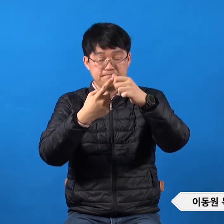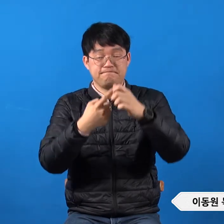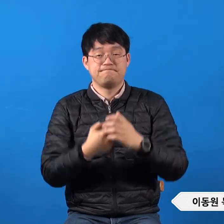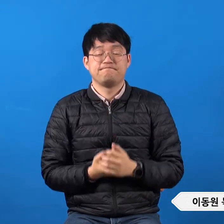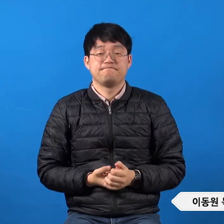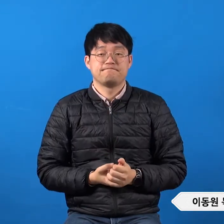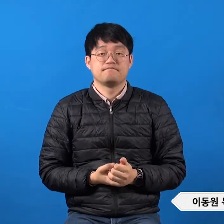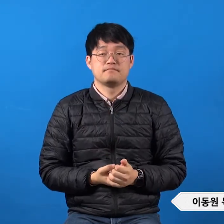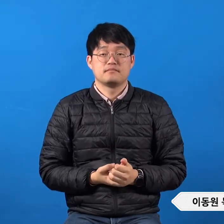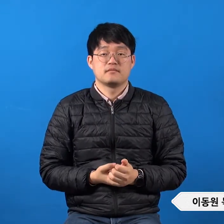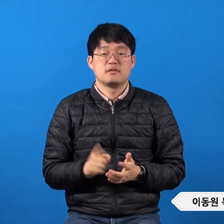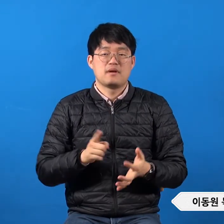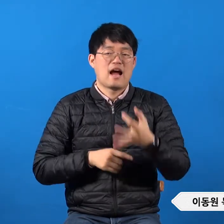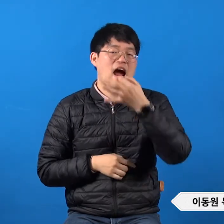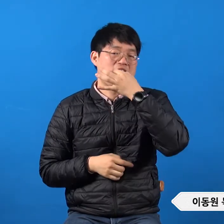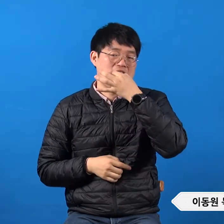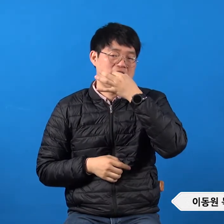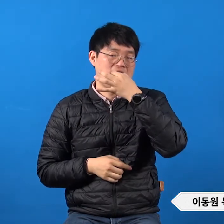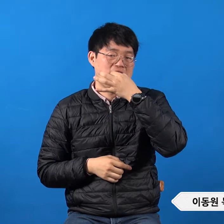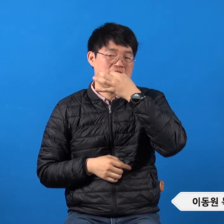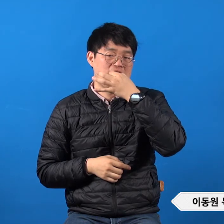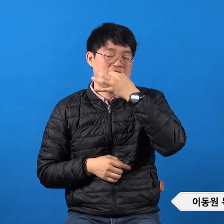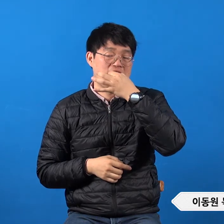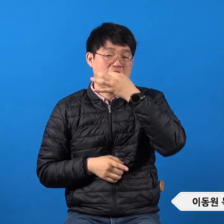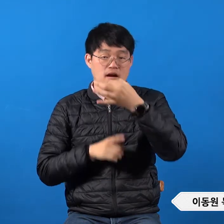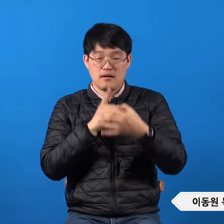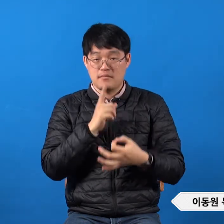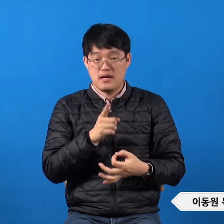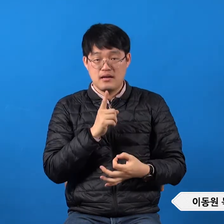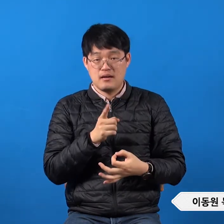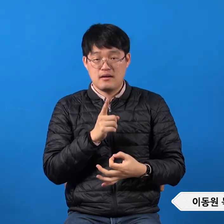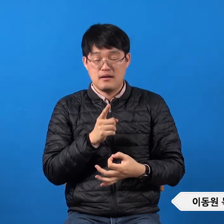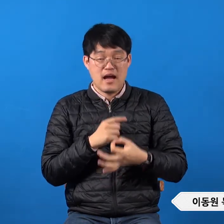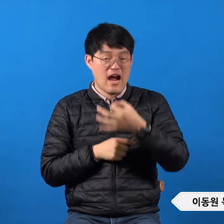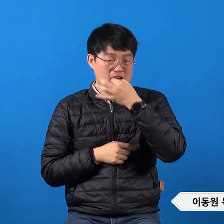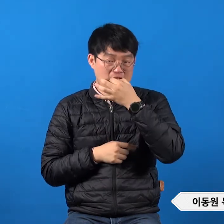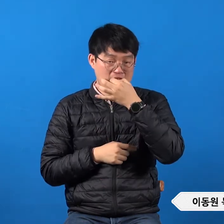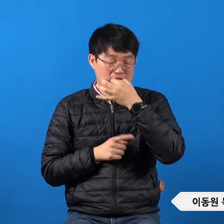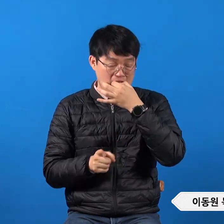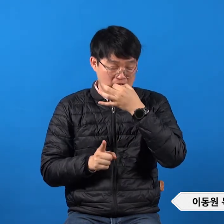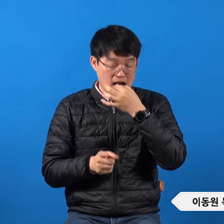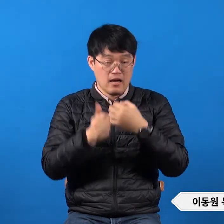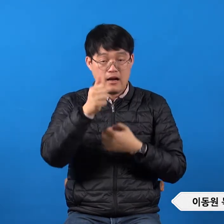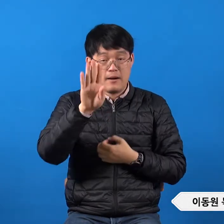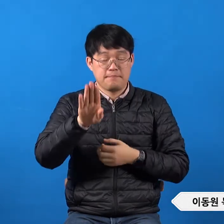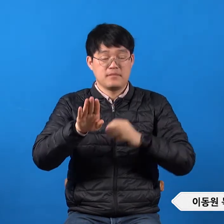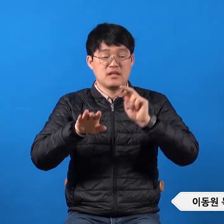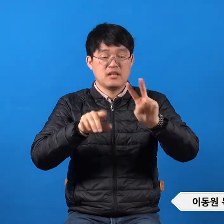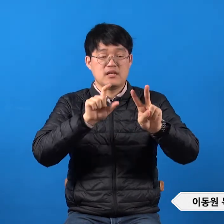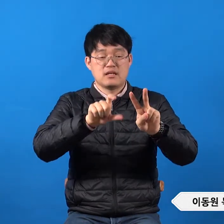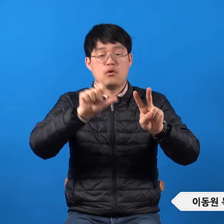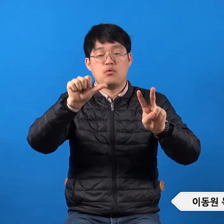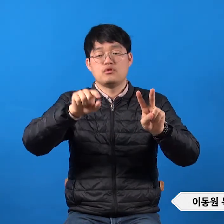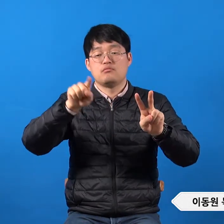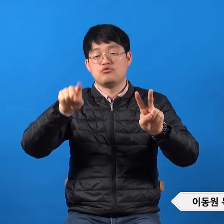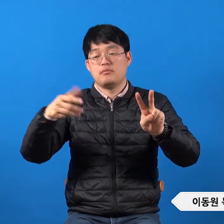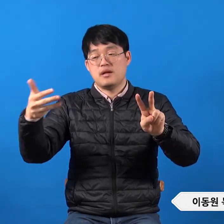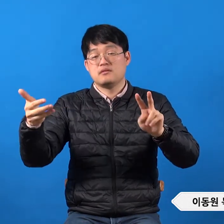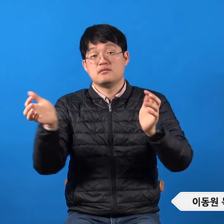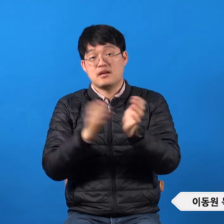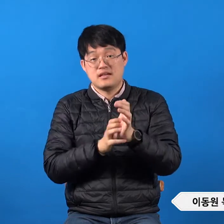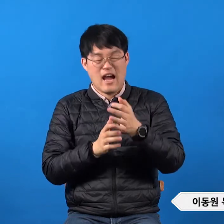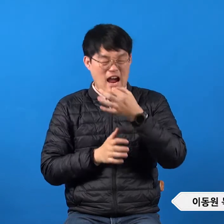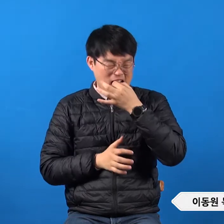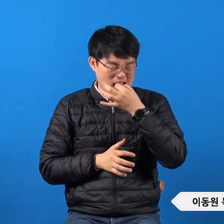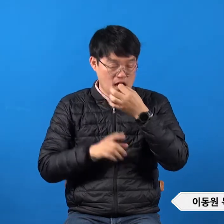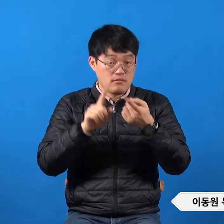그 첫째는 탐욕입니다. 탐욕. 이게 하박국 2장 5절부터 8절 사이에